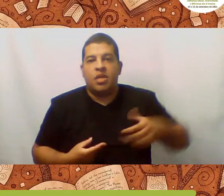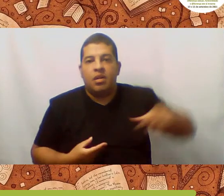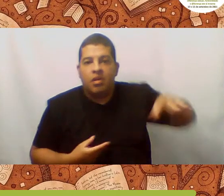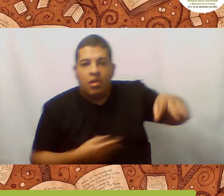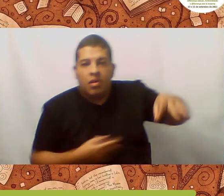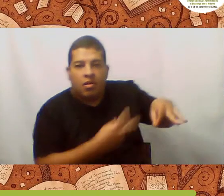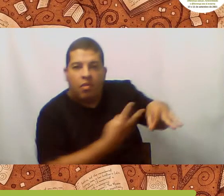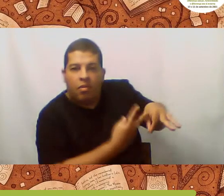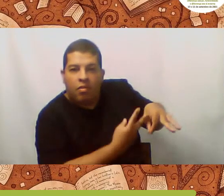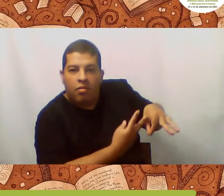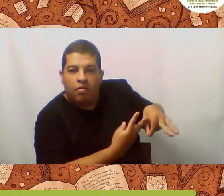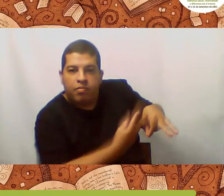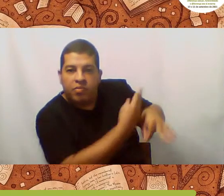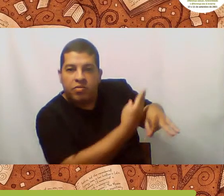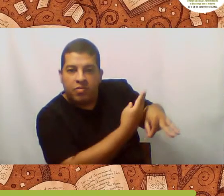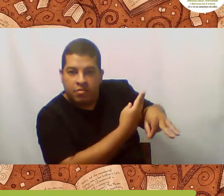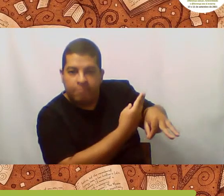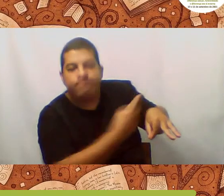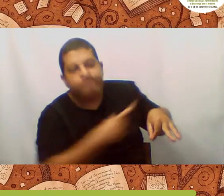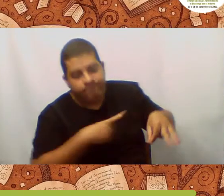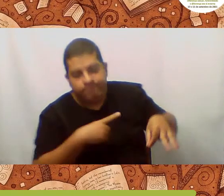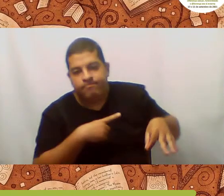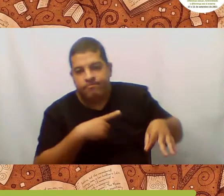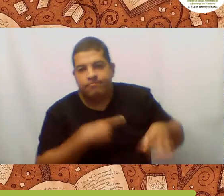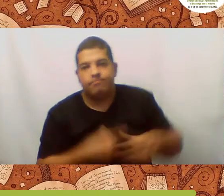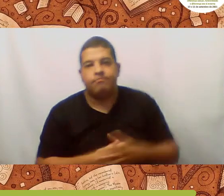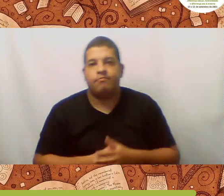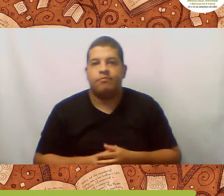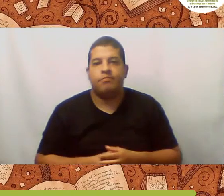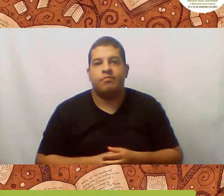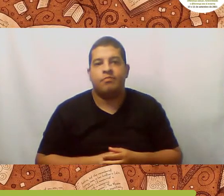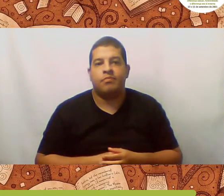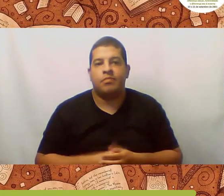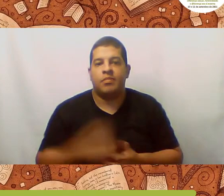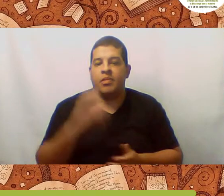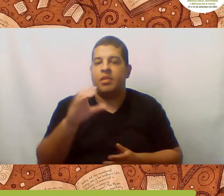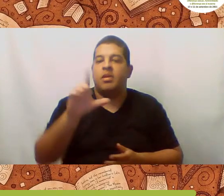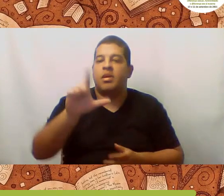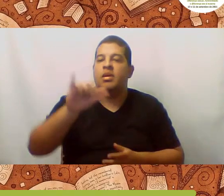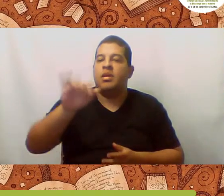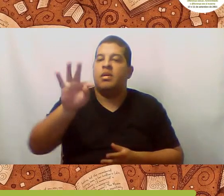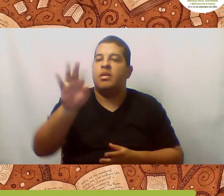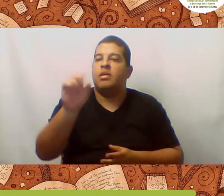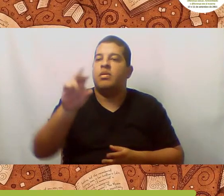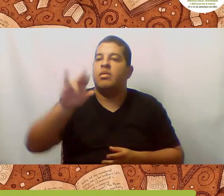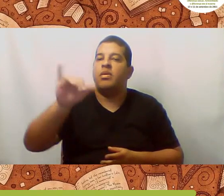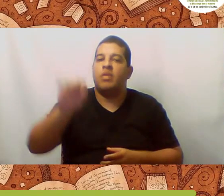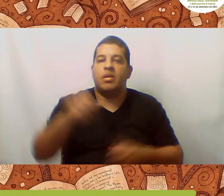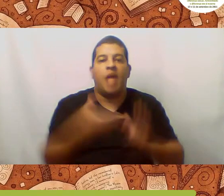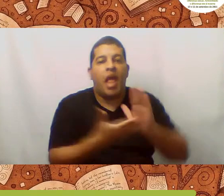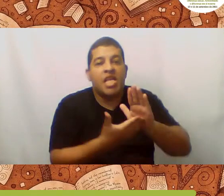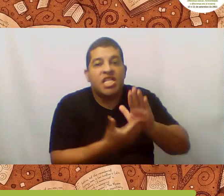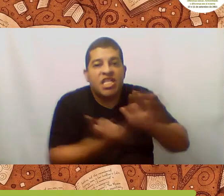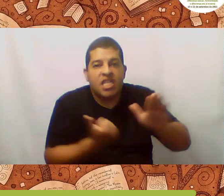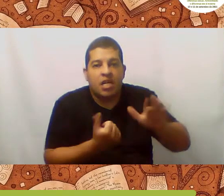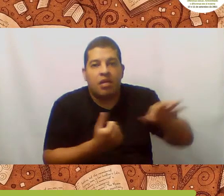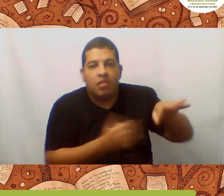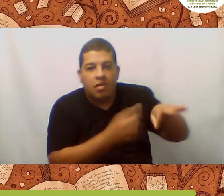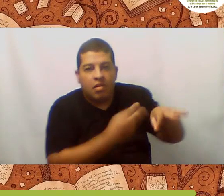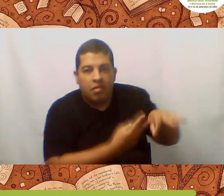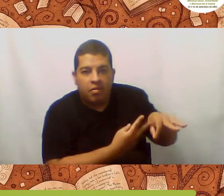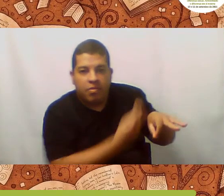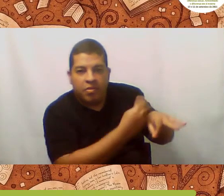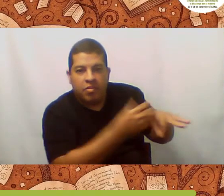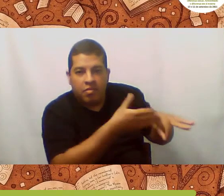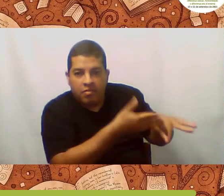clitorisdectomia, de extração do clitóris. Então, as mulheres, nós ocidentais, que pensamos que nós somos